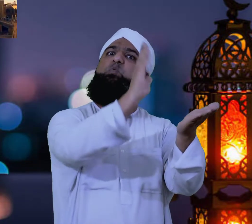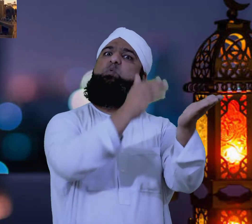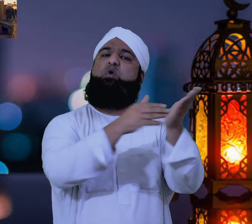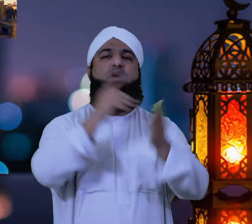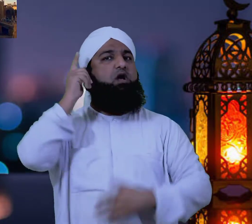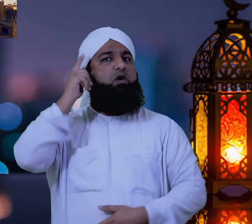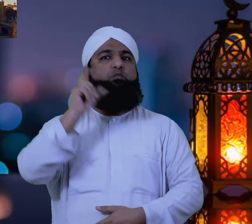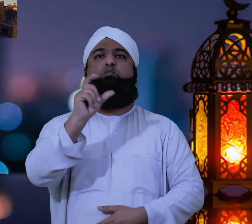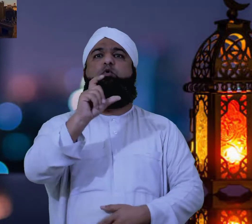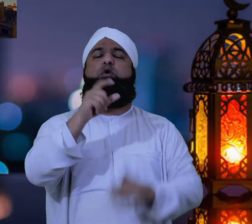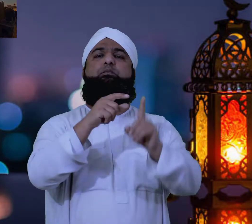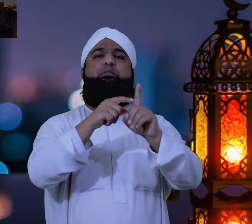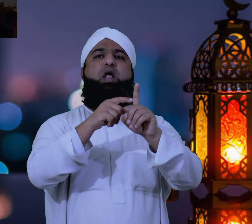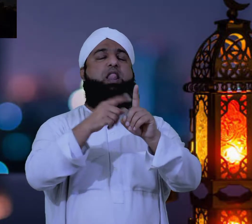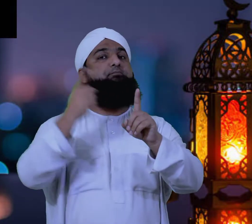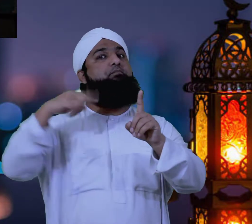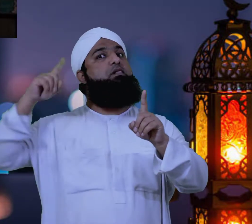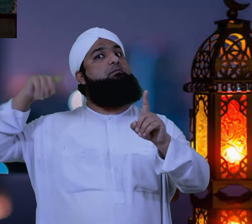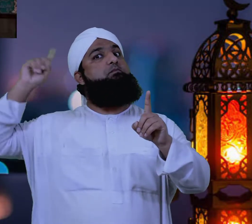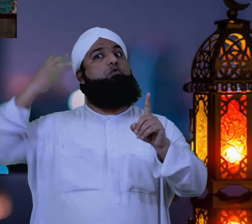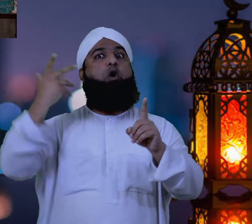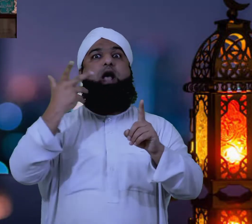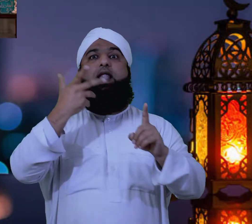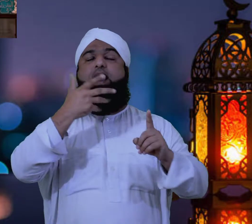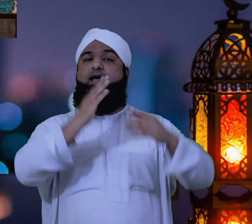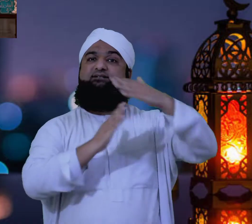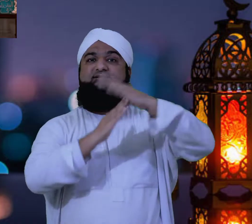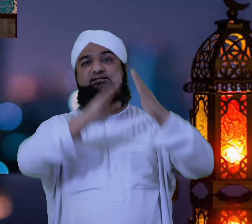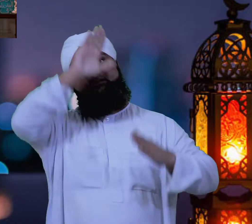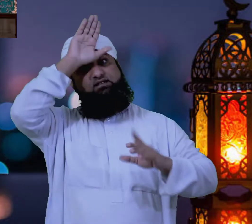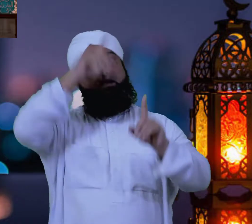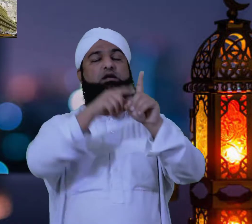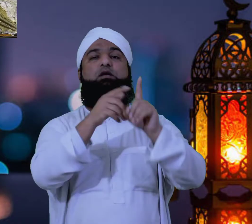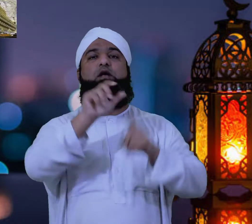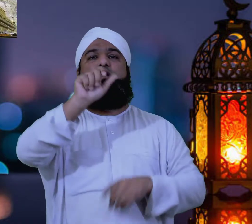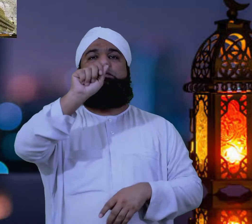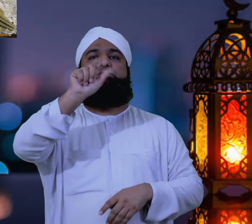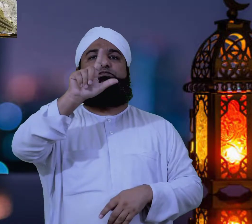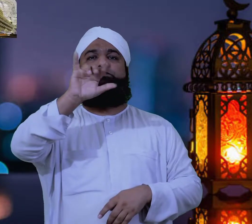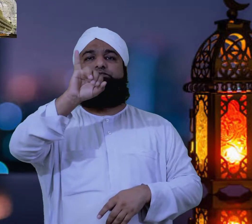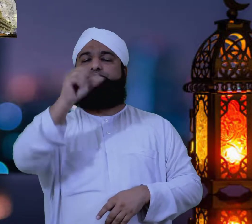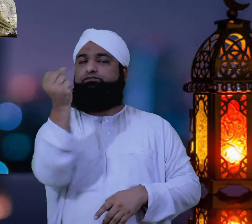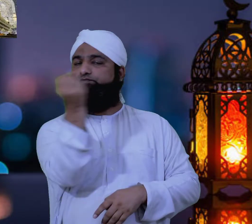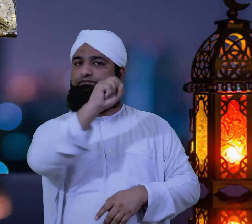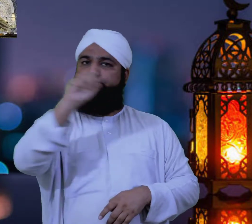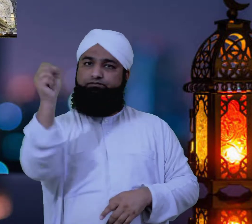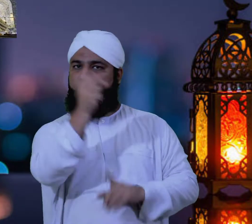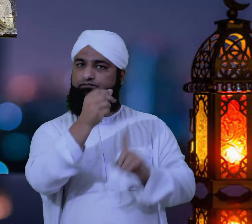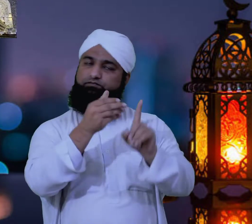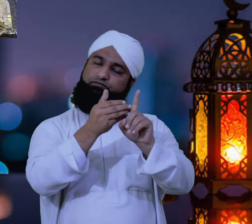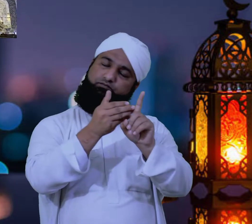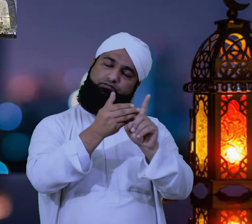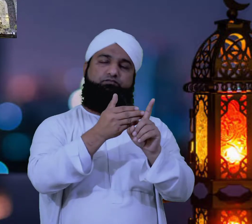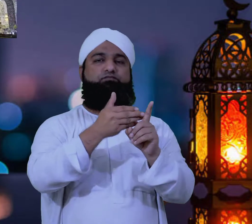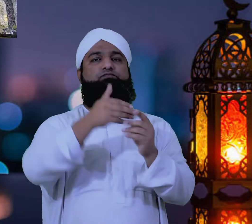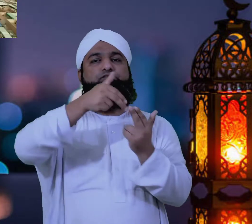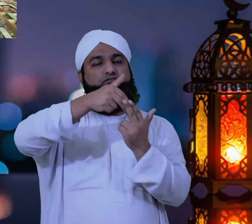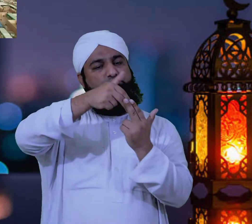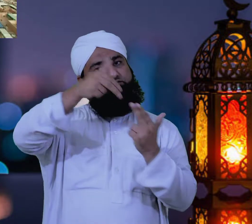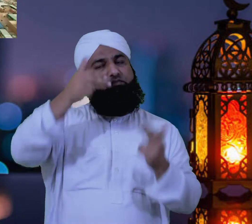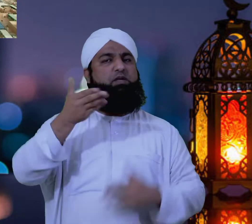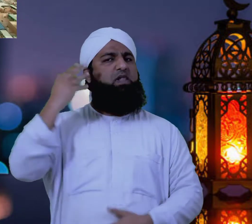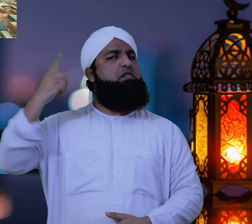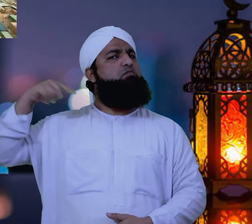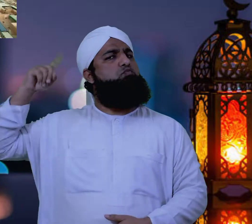مسلمانوں کے چوتھے خلیفہ امیر المومنین حضرت مولا کائنات علی المرتضی شیر خدا رضی اللہ عنہ کوفے